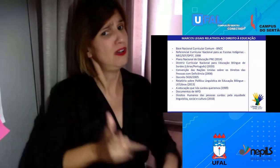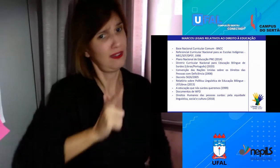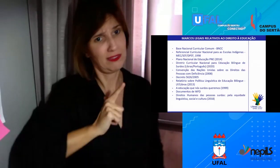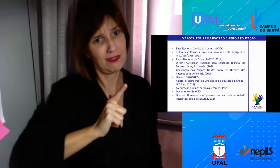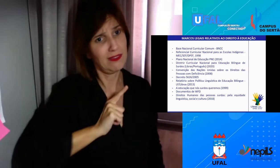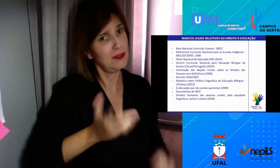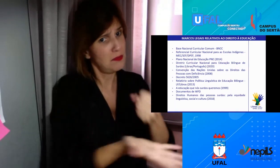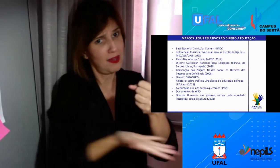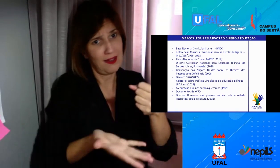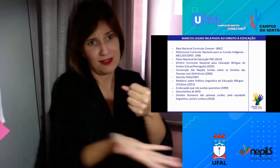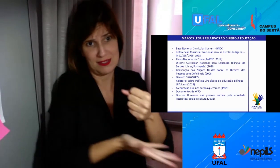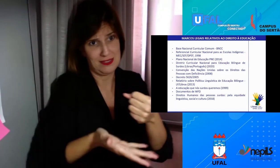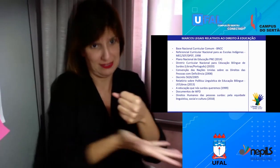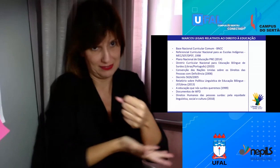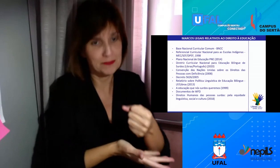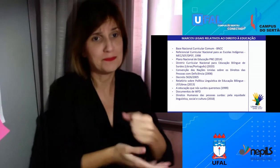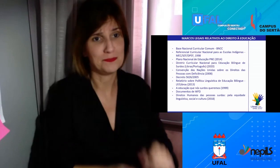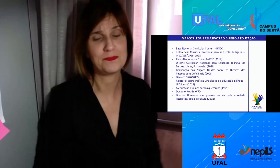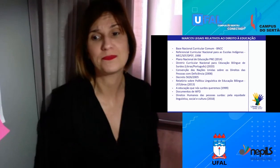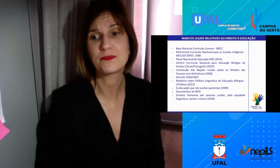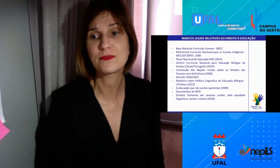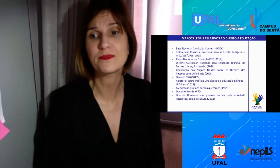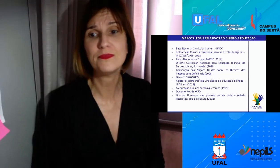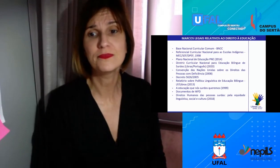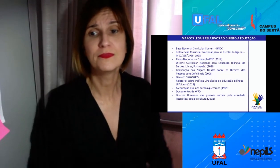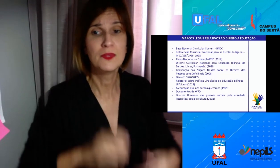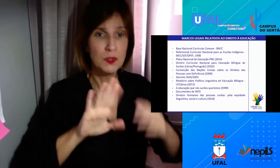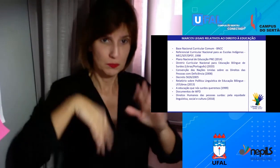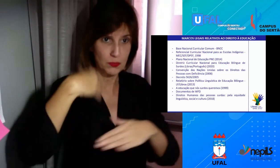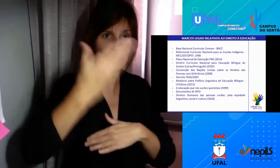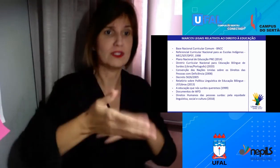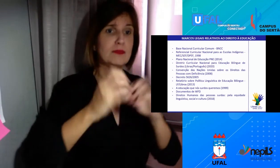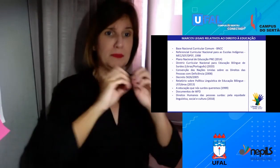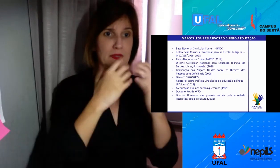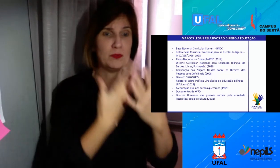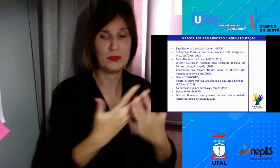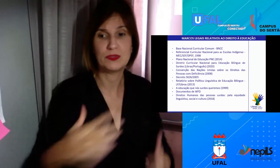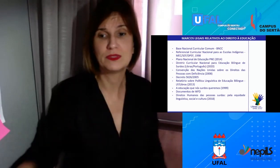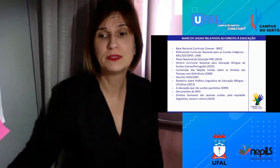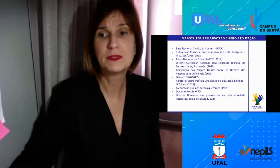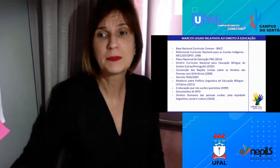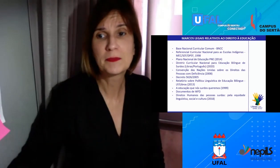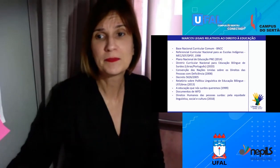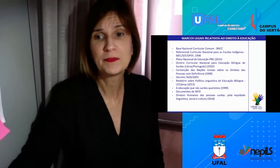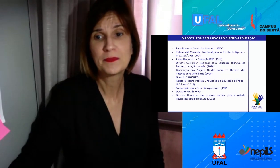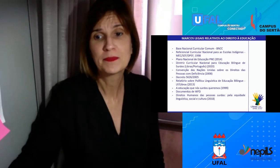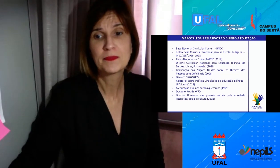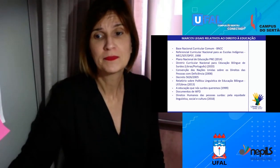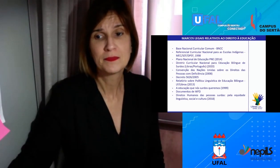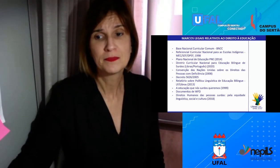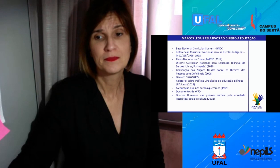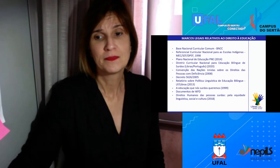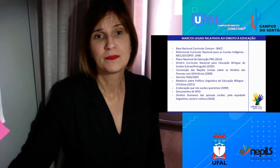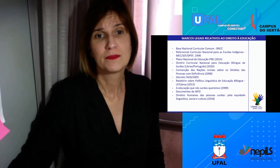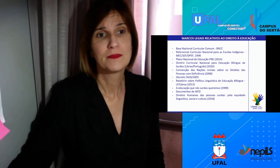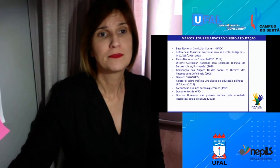algo criado, ele é apenas um reflexo dessa luta de tantos anos, com muitos e muitos documentos que já